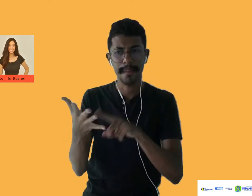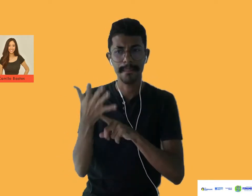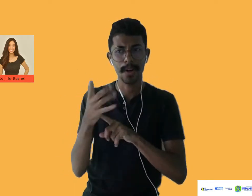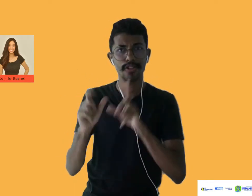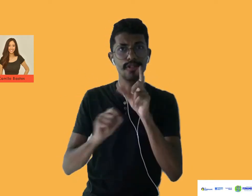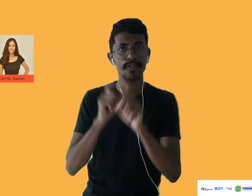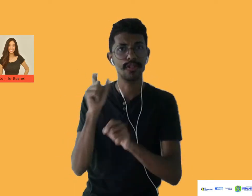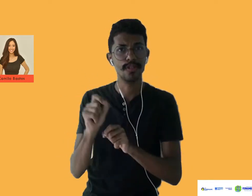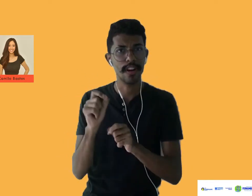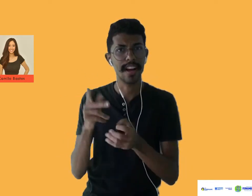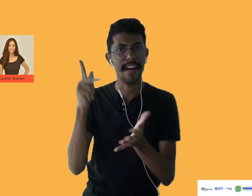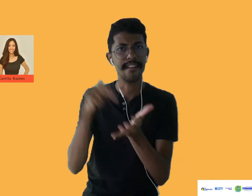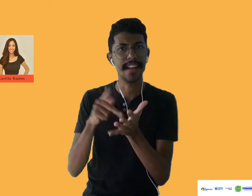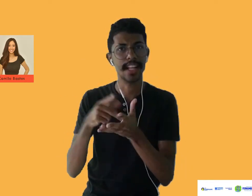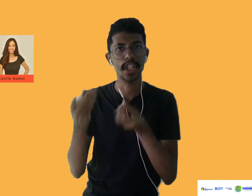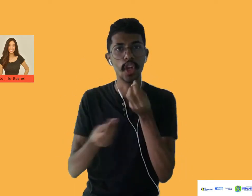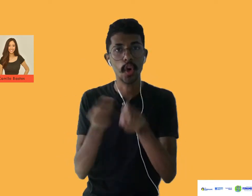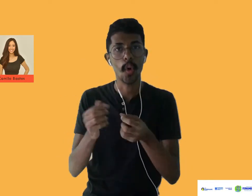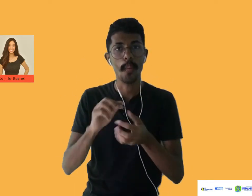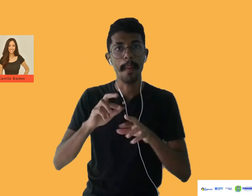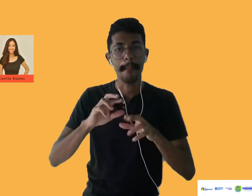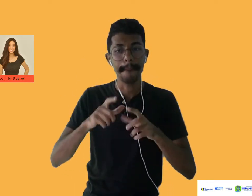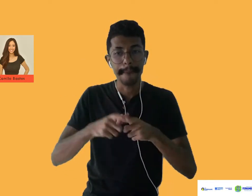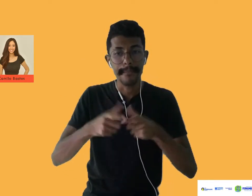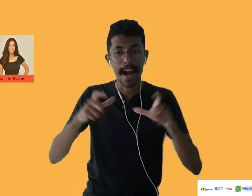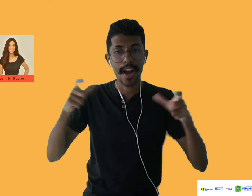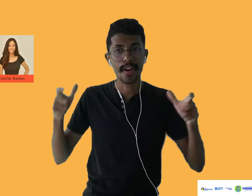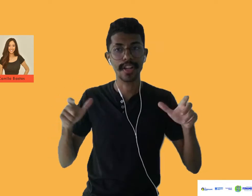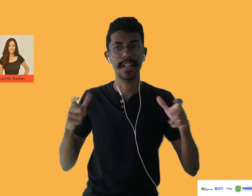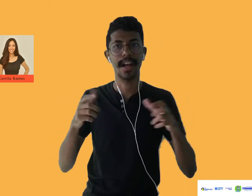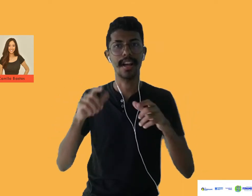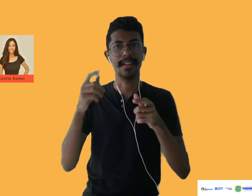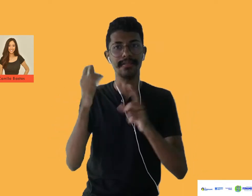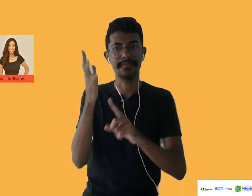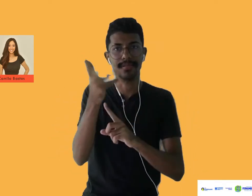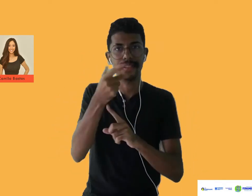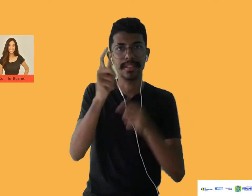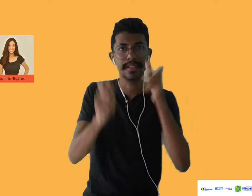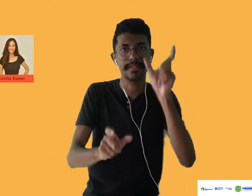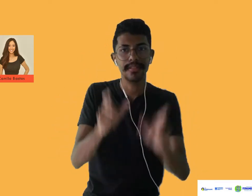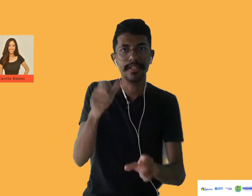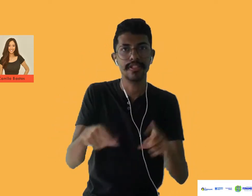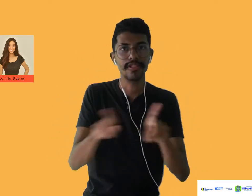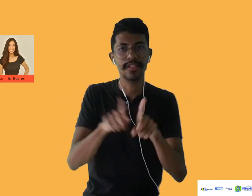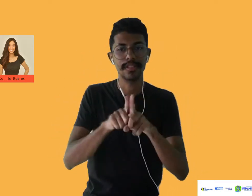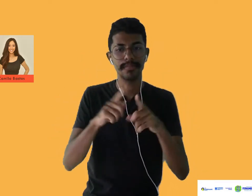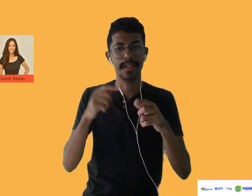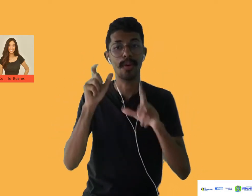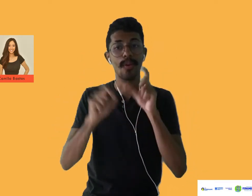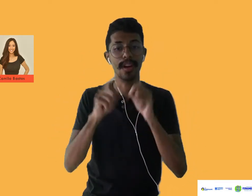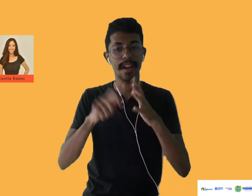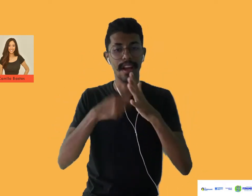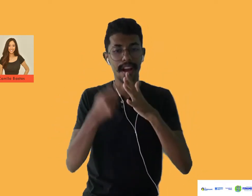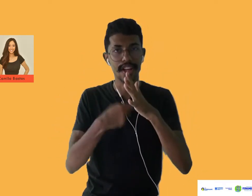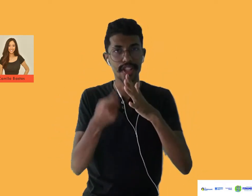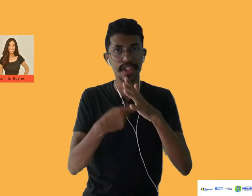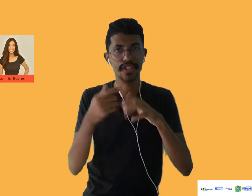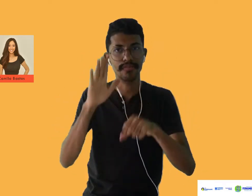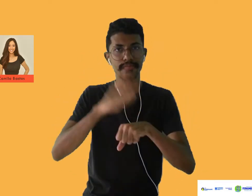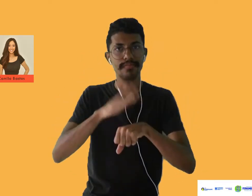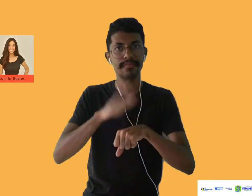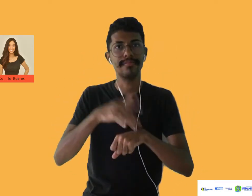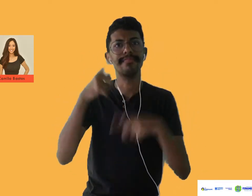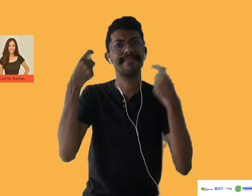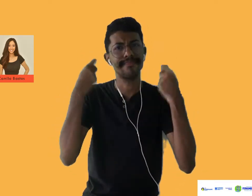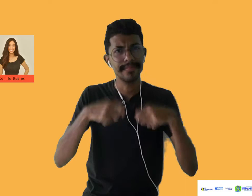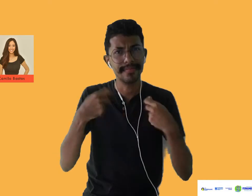realidade de como, para a maioria dos artistas e dos grupos, a autogestão é necessária, sim, né? Sim. É como se